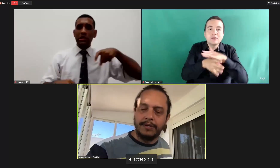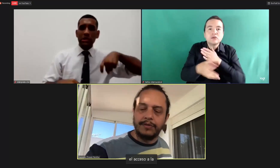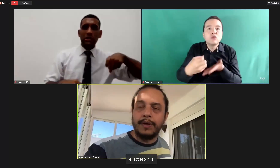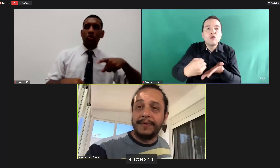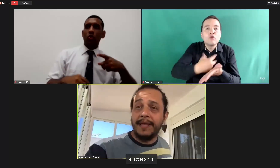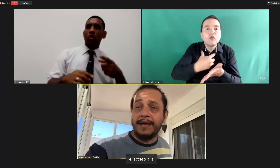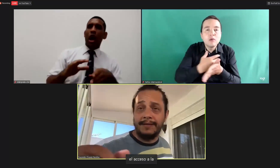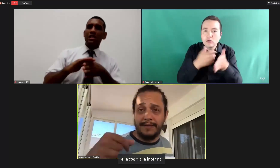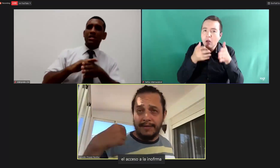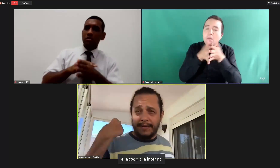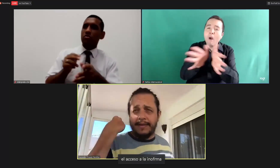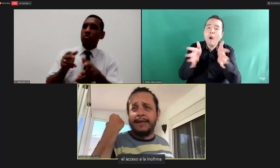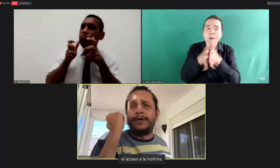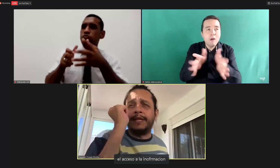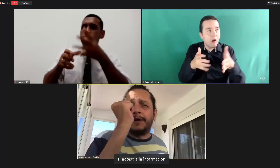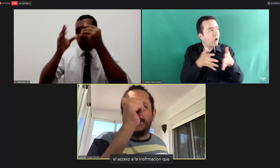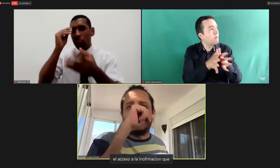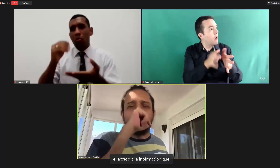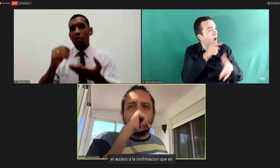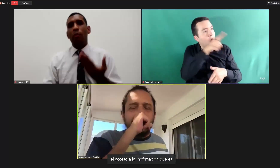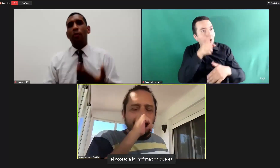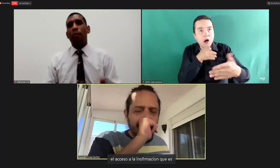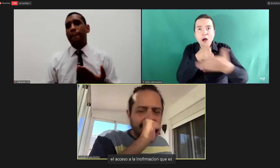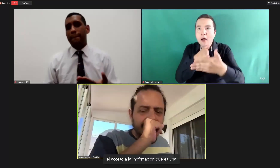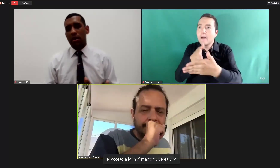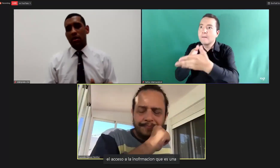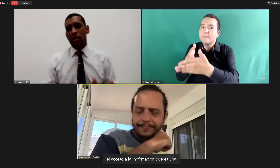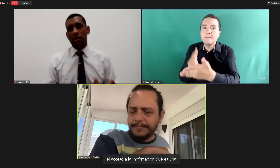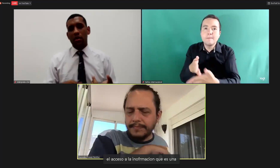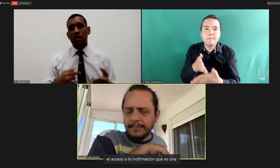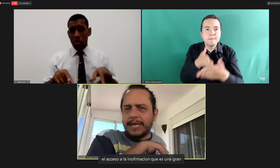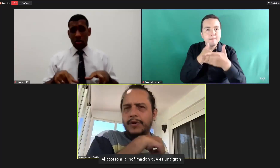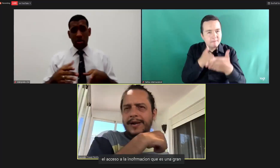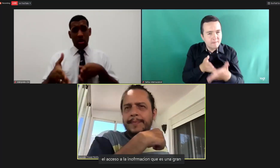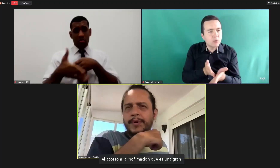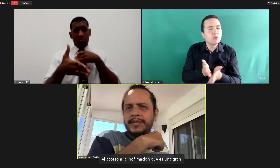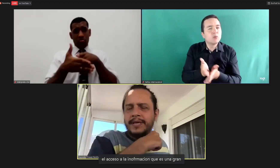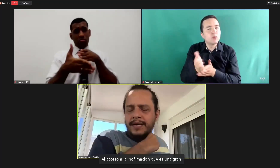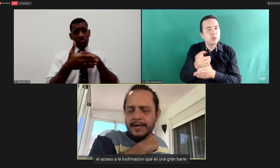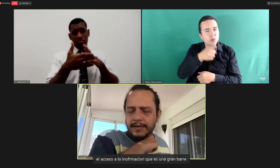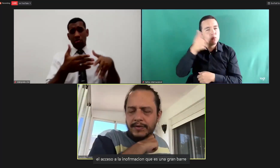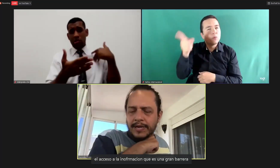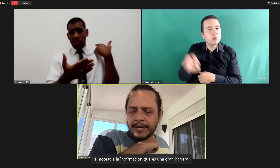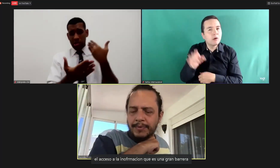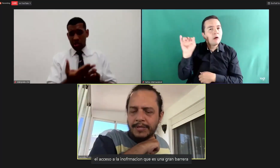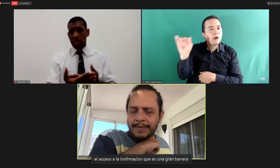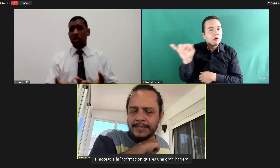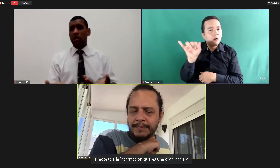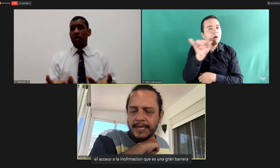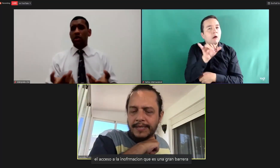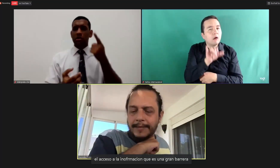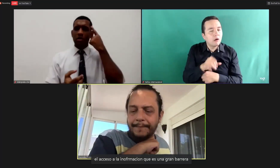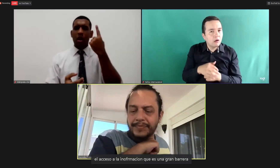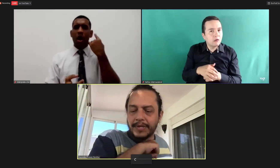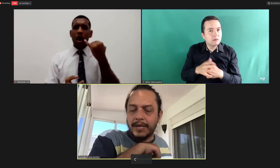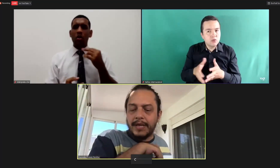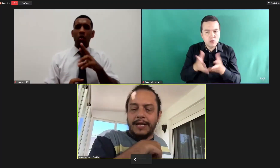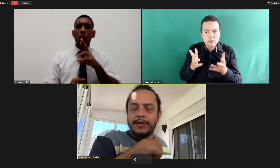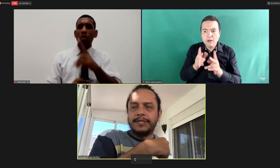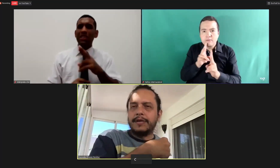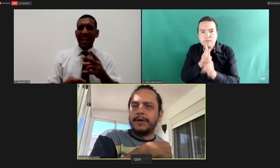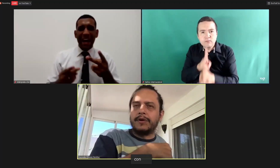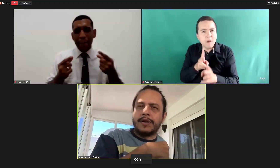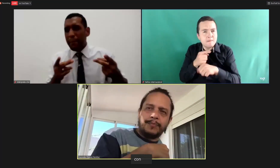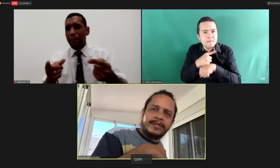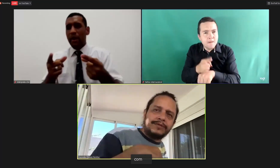incluso todavía, es lo que tiene que ver con la respuesta más inmediata.